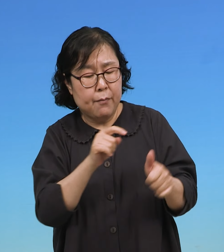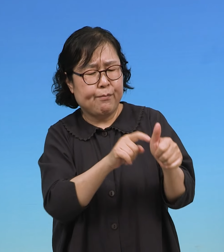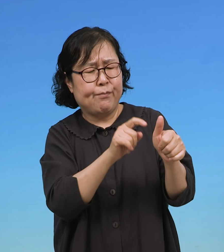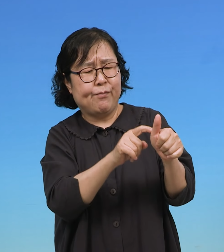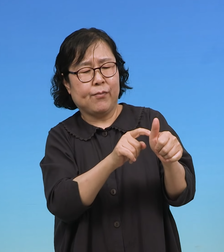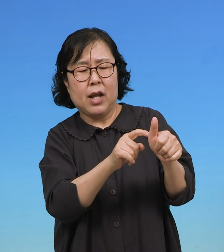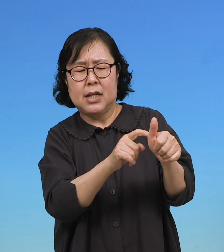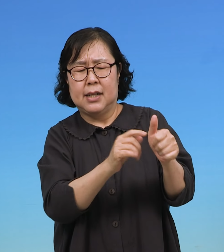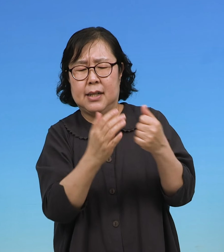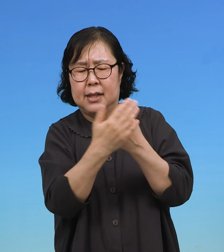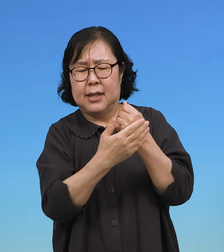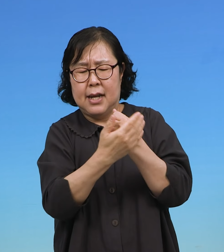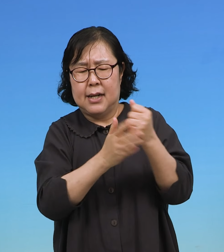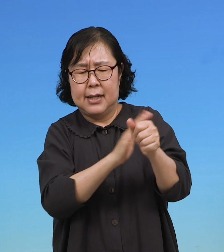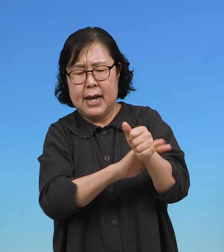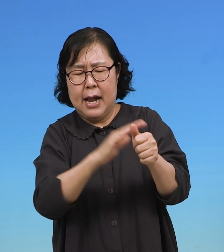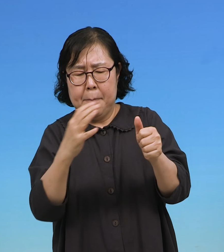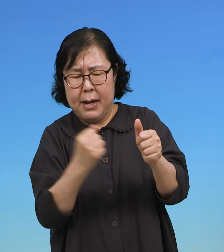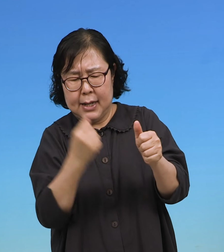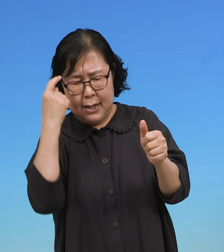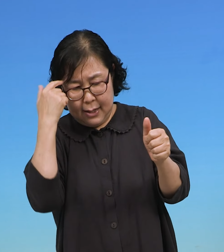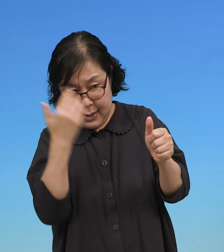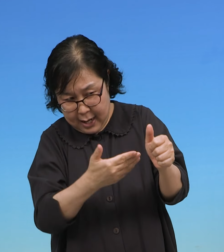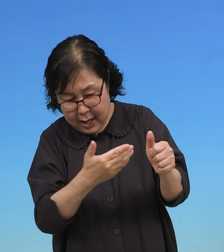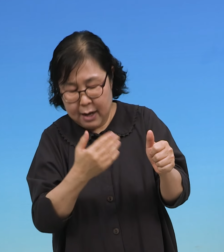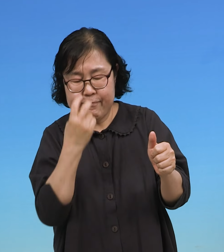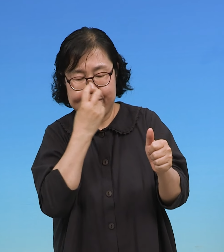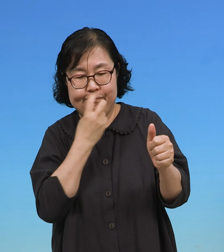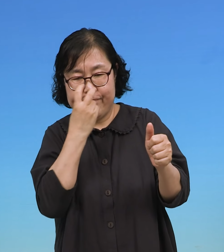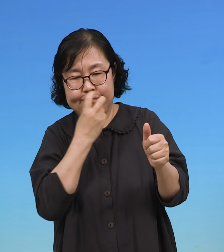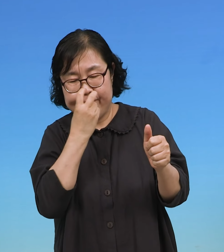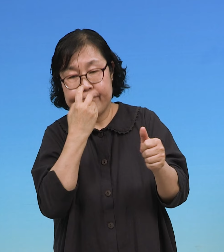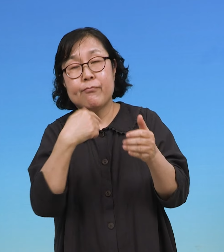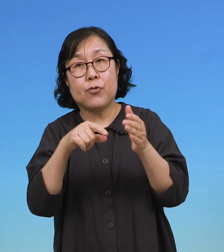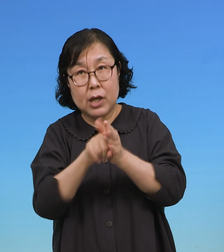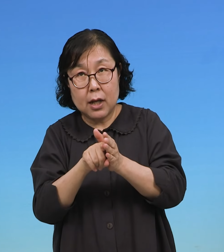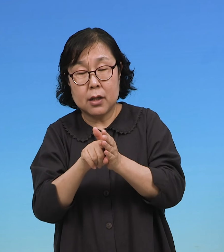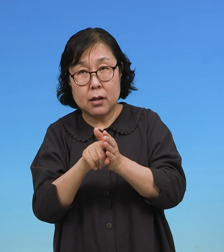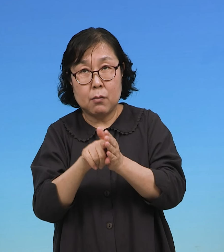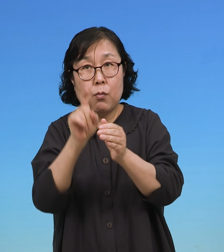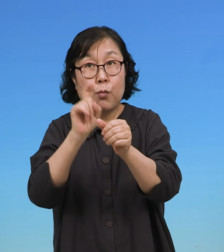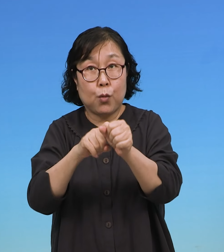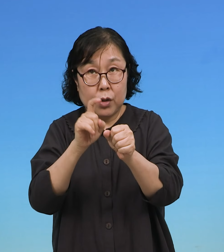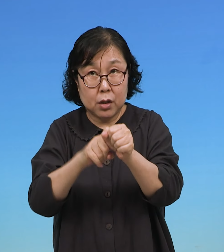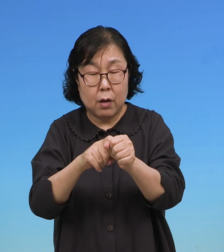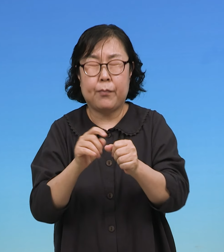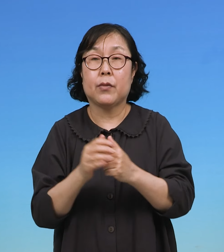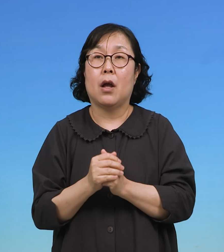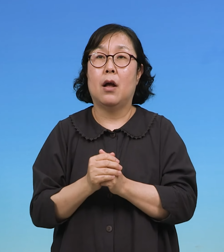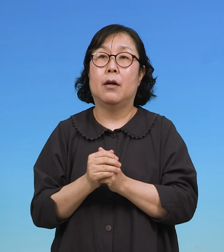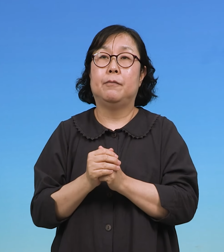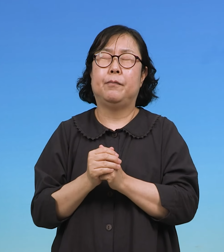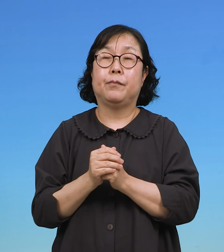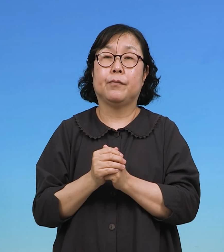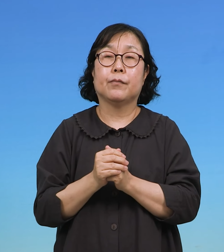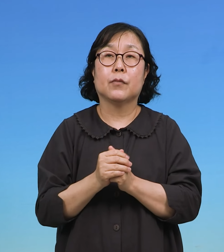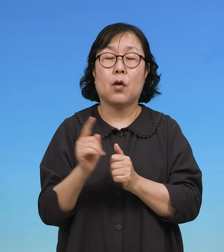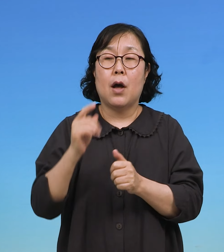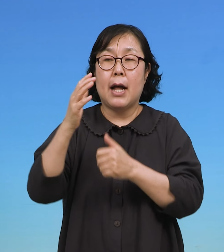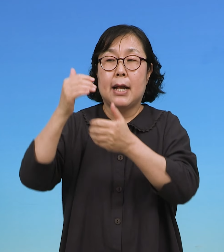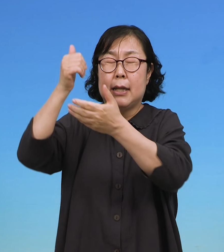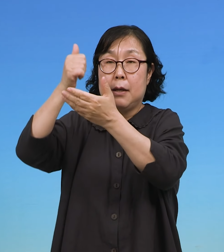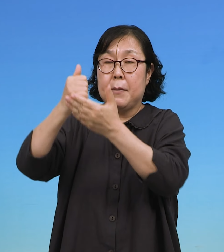그 점검하는 것이 방금 이 최태영 교수님 설명 안에 다 들어가 있는 거거든요. 그리고 하나님이 아브라함에게 이런